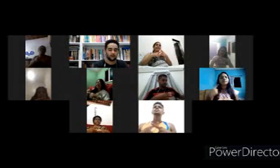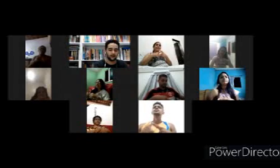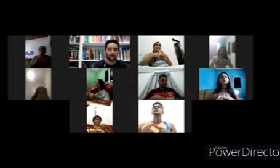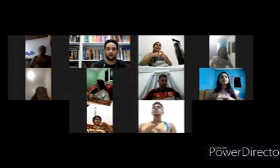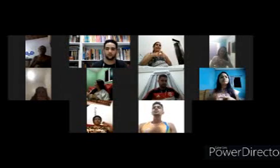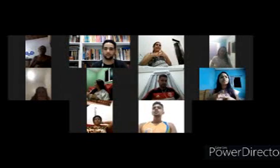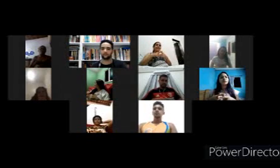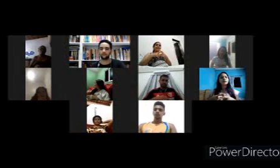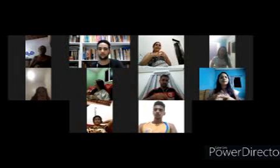Legal.